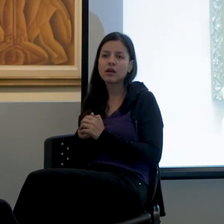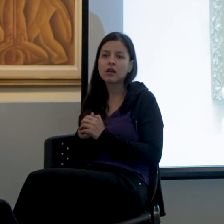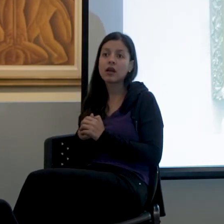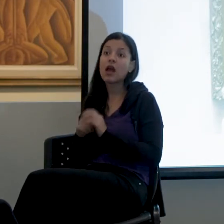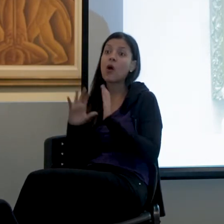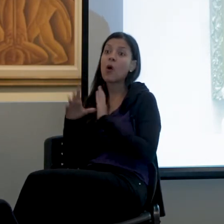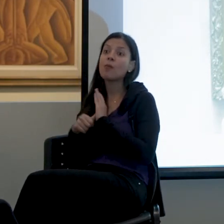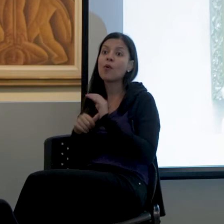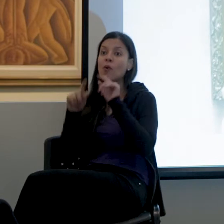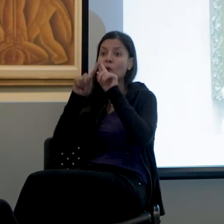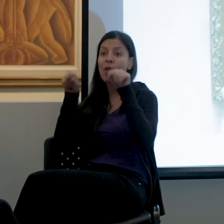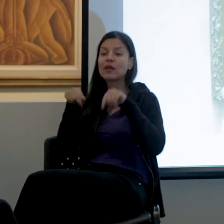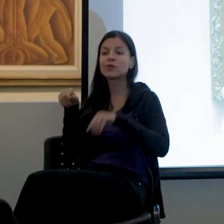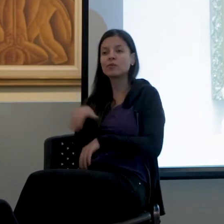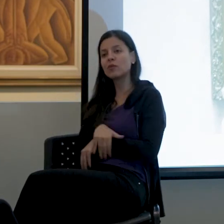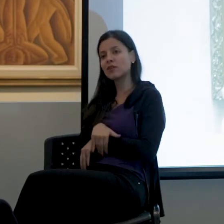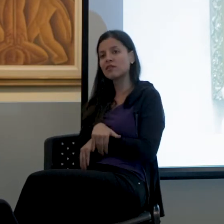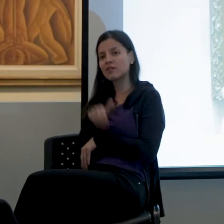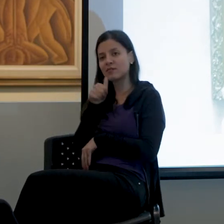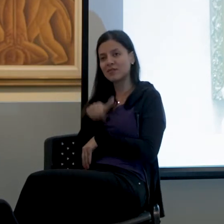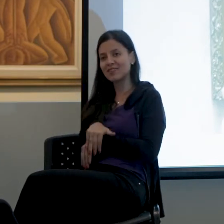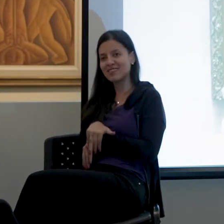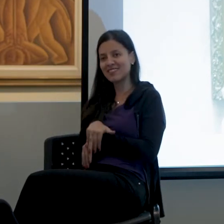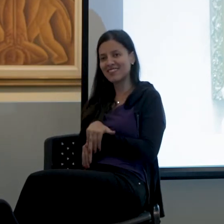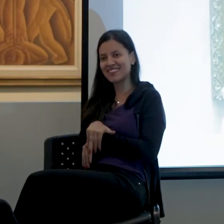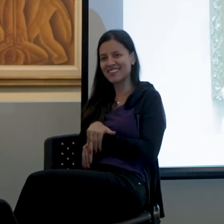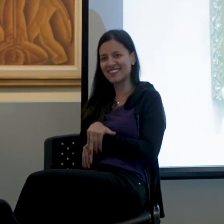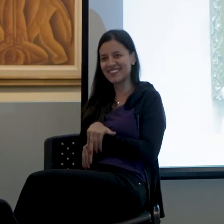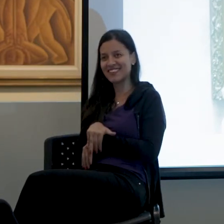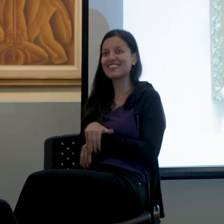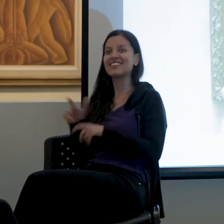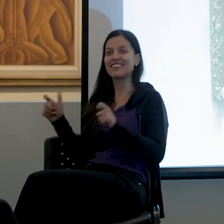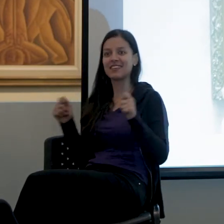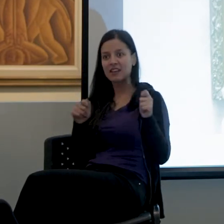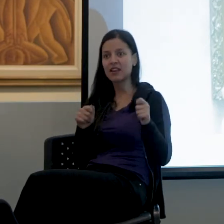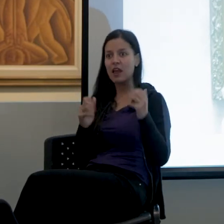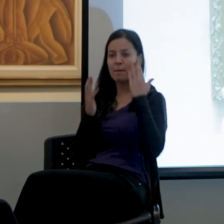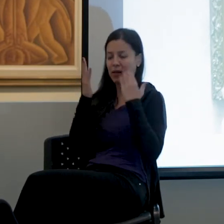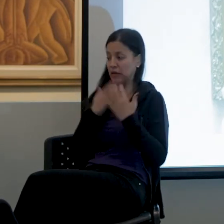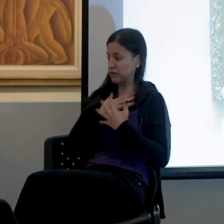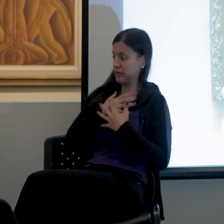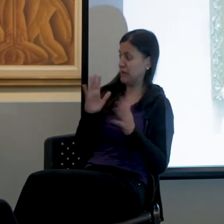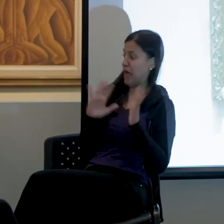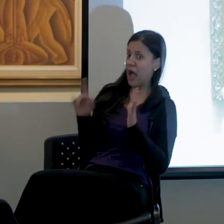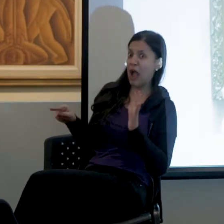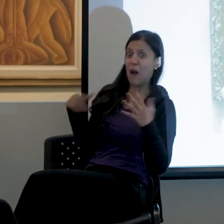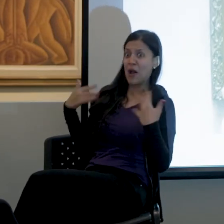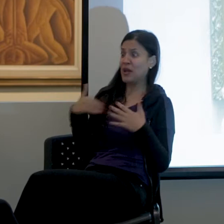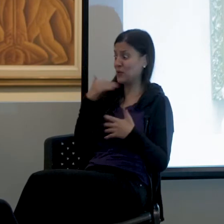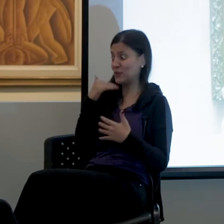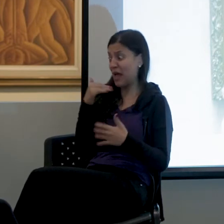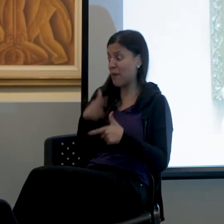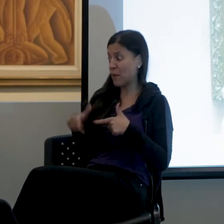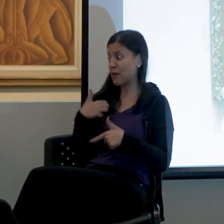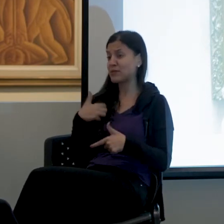Mona Lisa. A Mona Lisa levou lá para isso, o Picasso teve um ataque, falou, pô, a Mona Lisa não dá, isso vai dar problema.